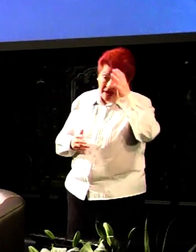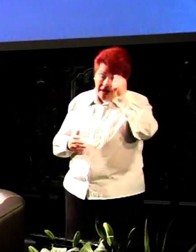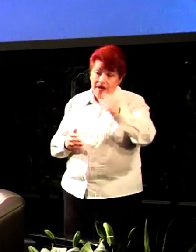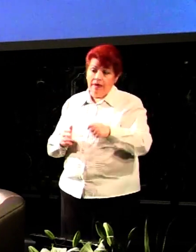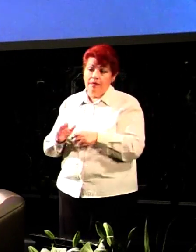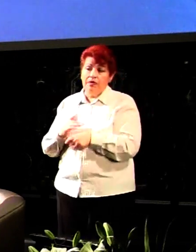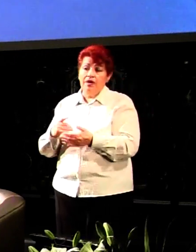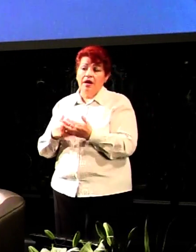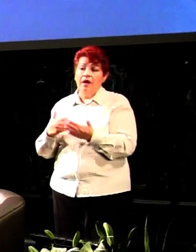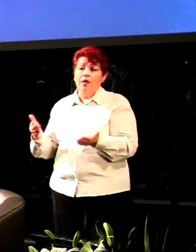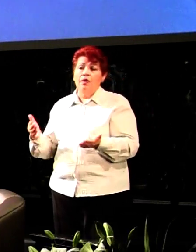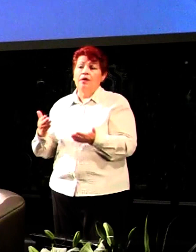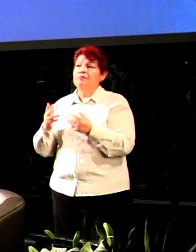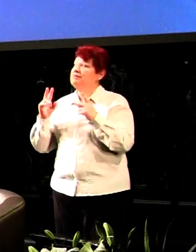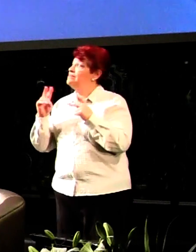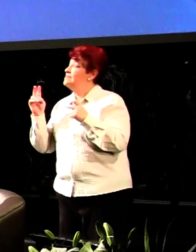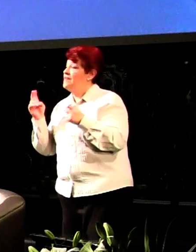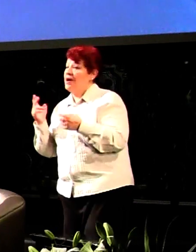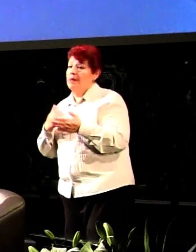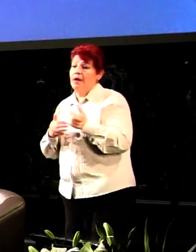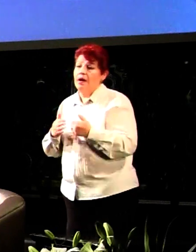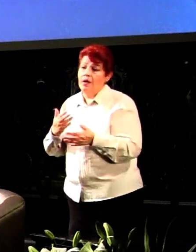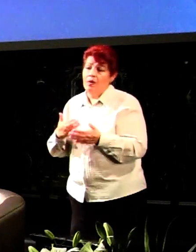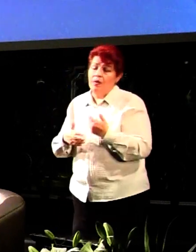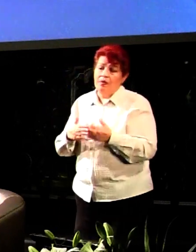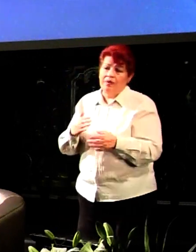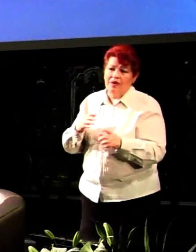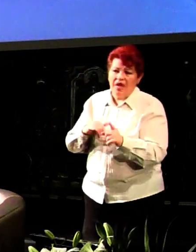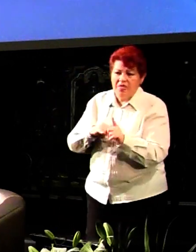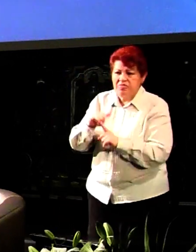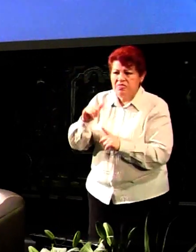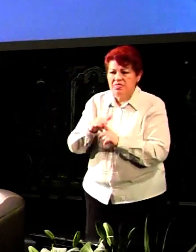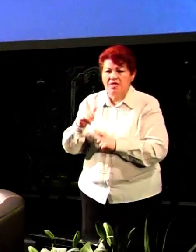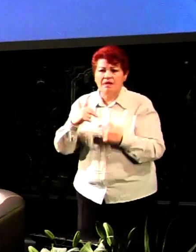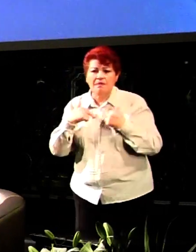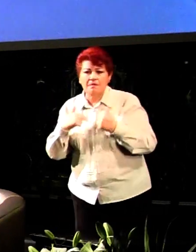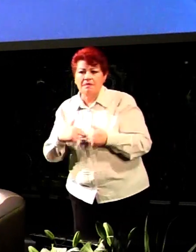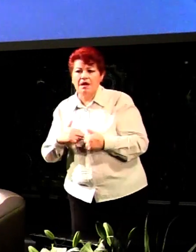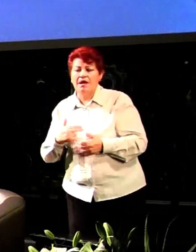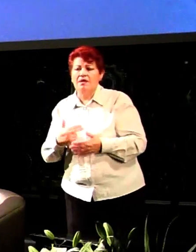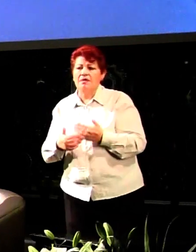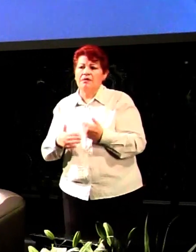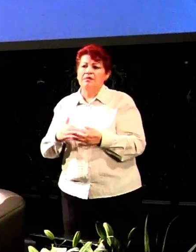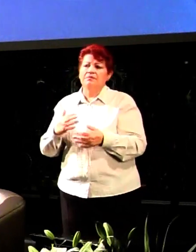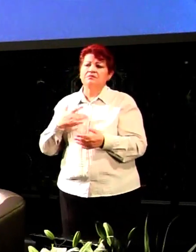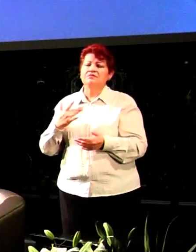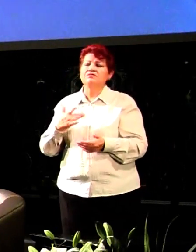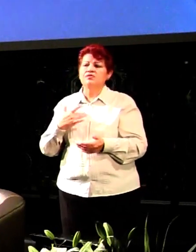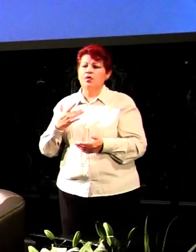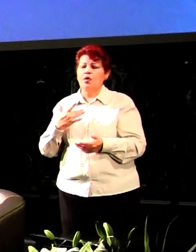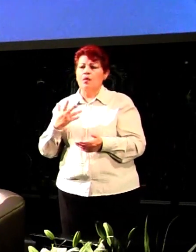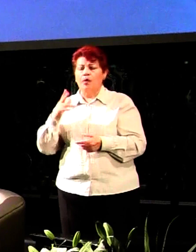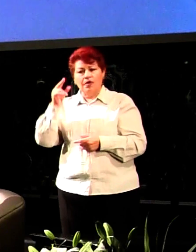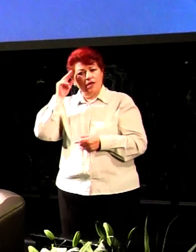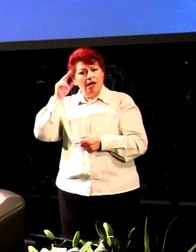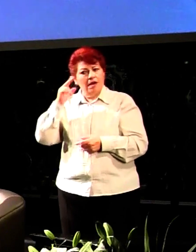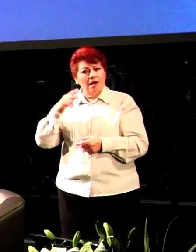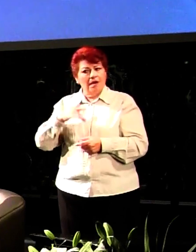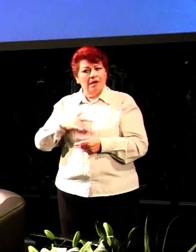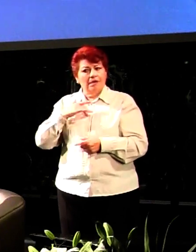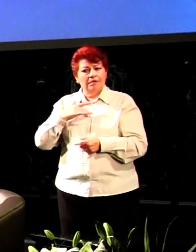en este tema de hoy, hablando de acoso escolar, hablando de sentido humano, estamos hablando de este concepto como inteligencia